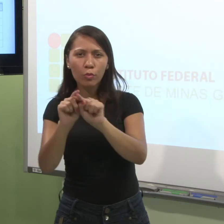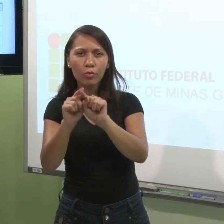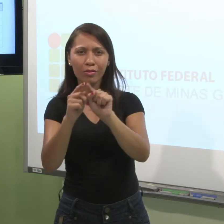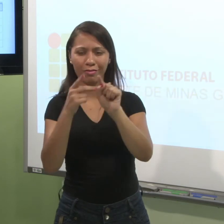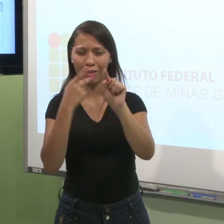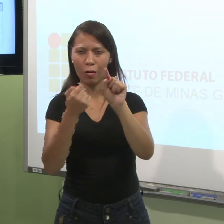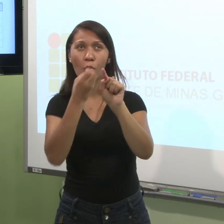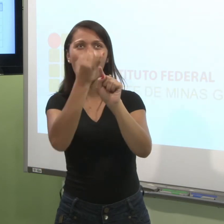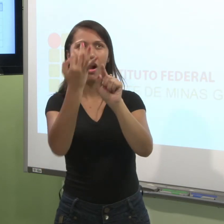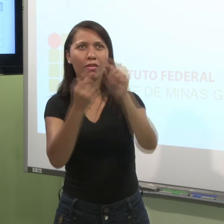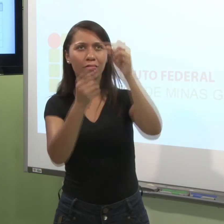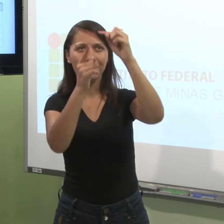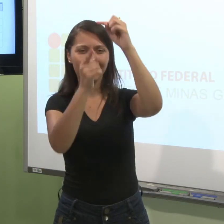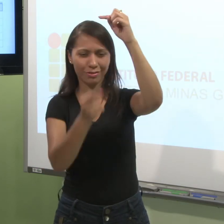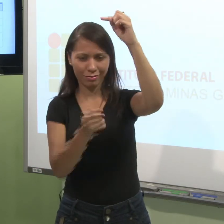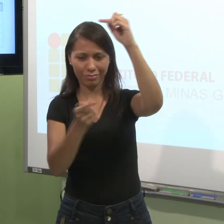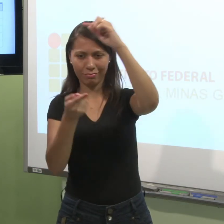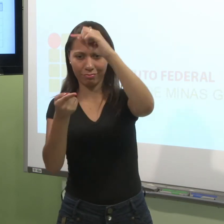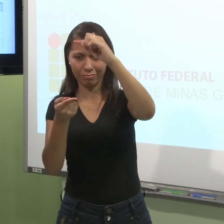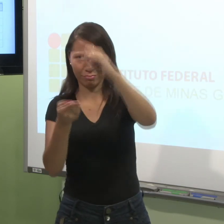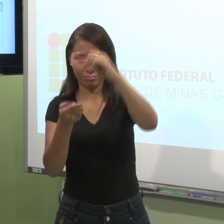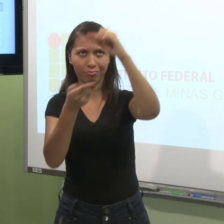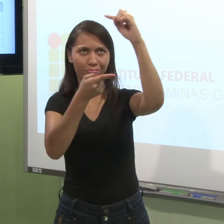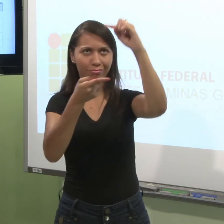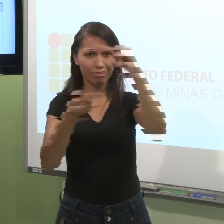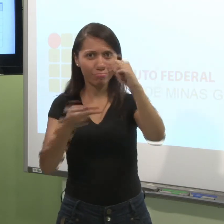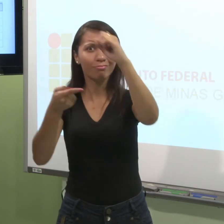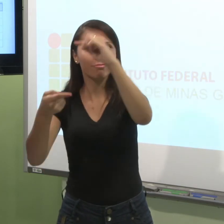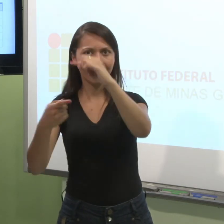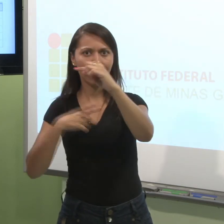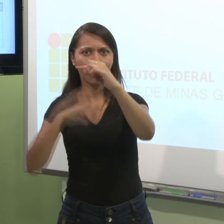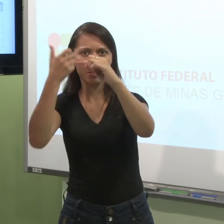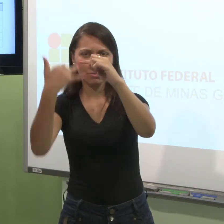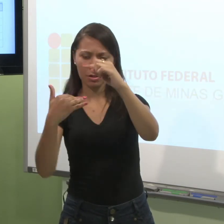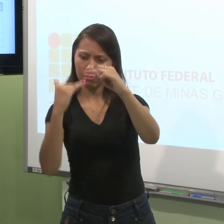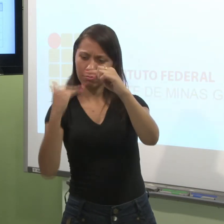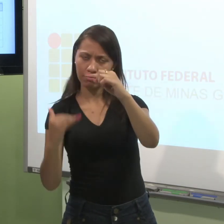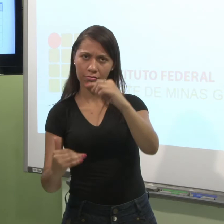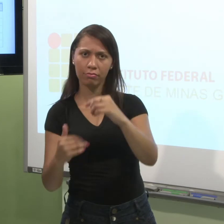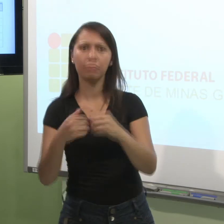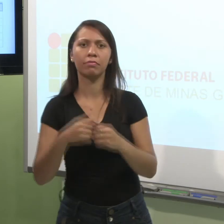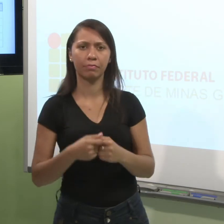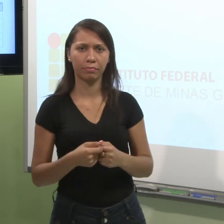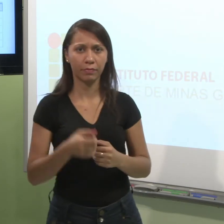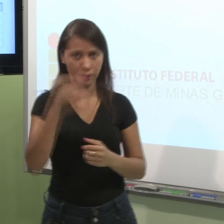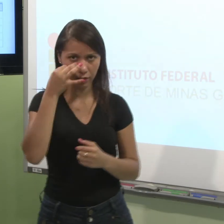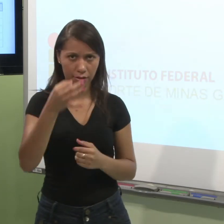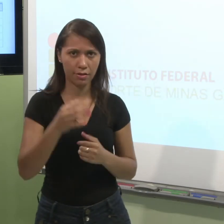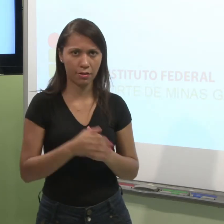uma tabela pré-existente na planilha. Vamos ver como isso funciona. Olha o slide.